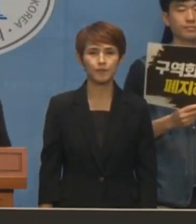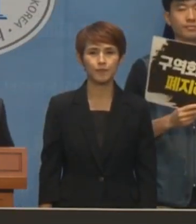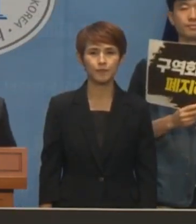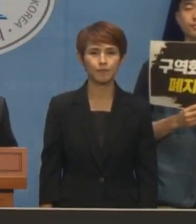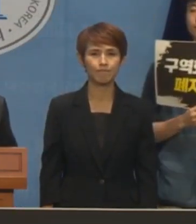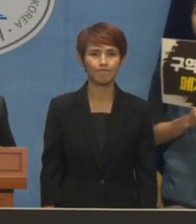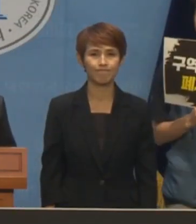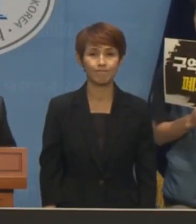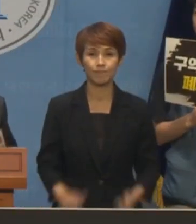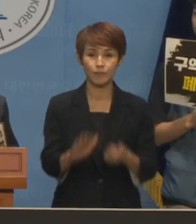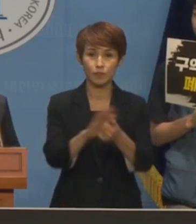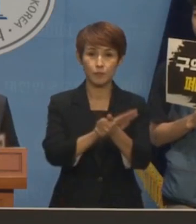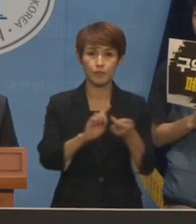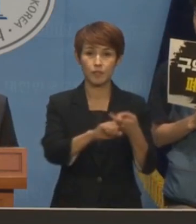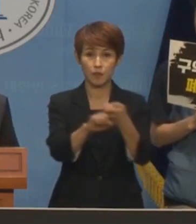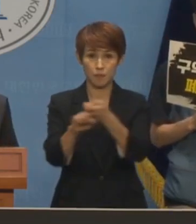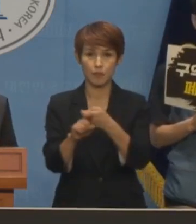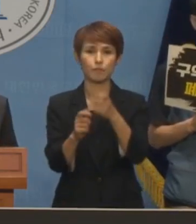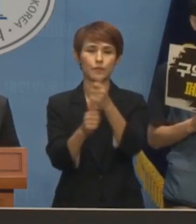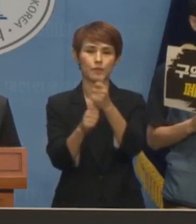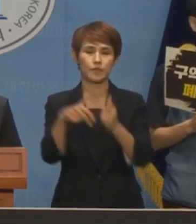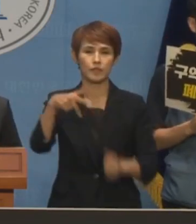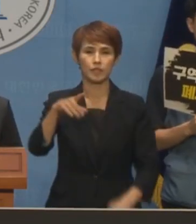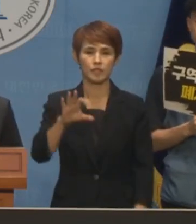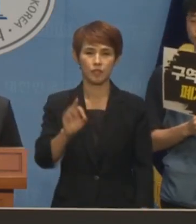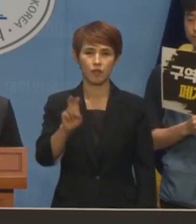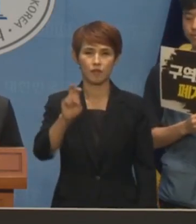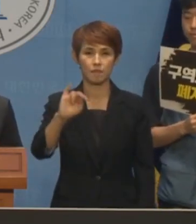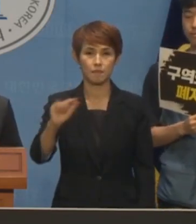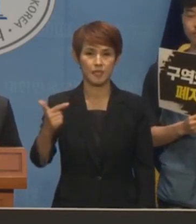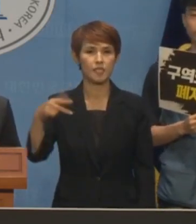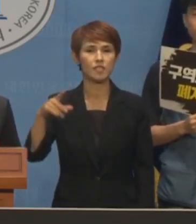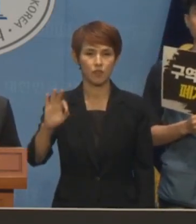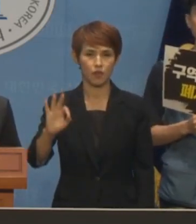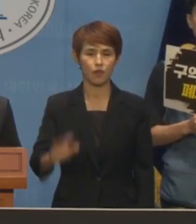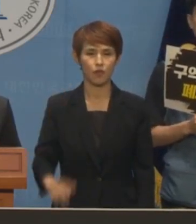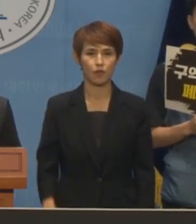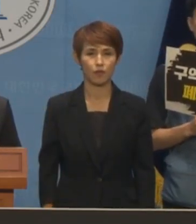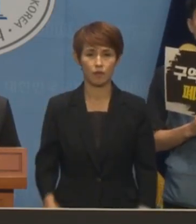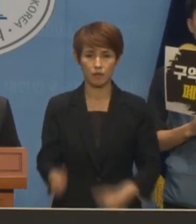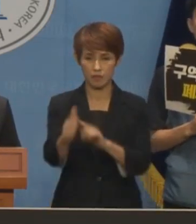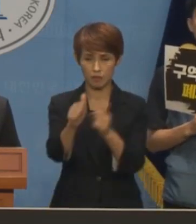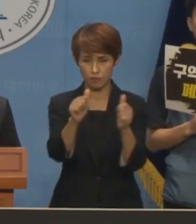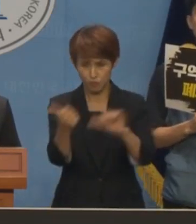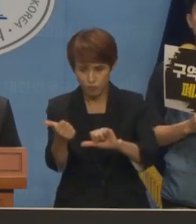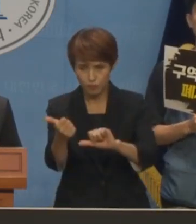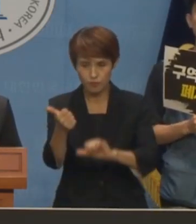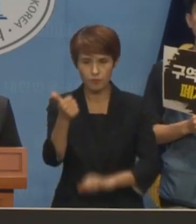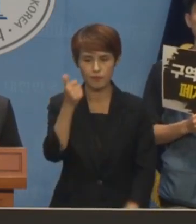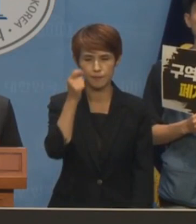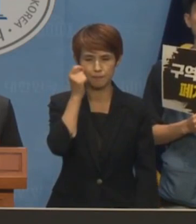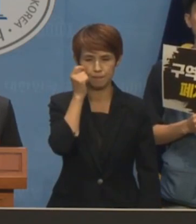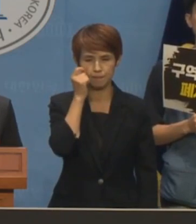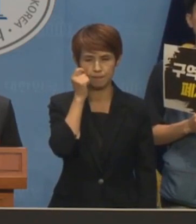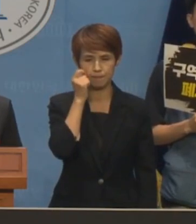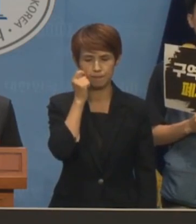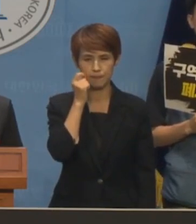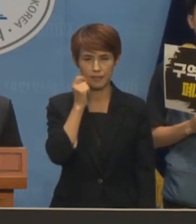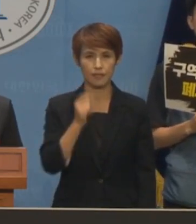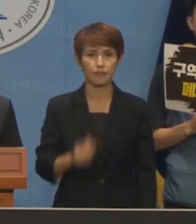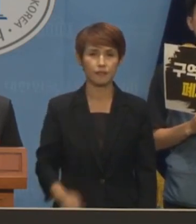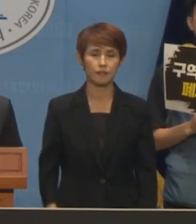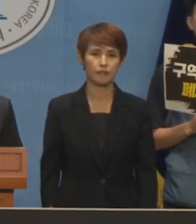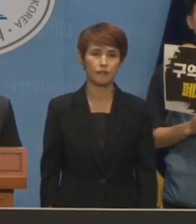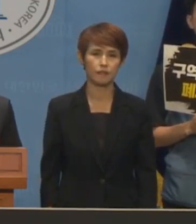네 서비스연맹 수석부위원장 정민정 있니다 삼과 고인의 명복을 빕니다 언제까지